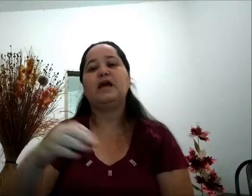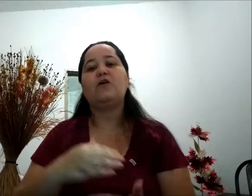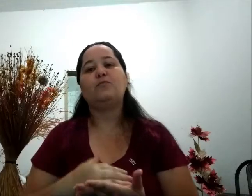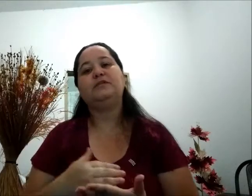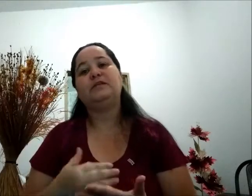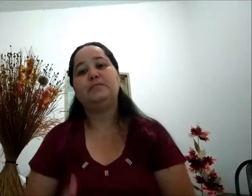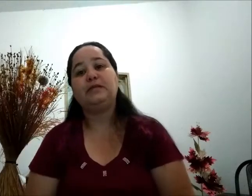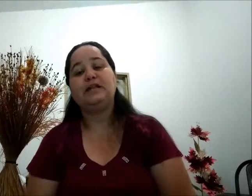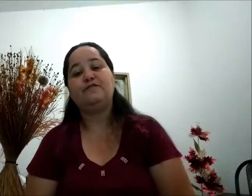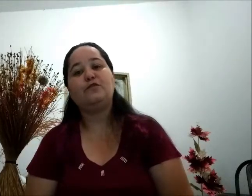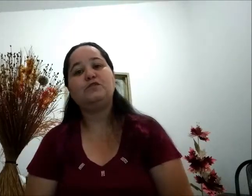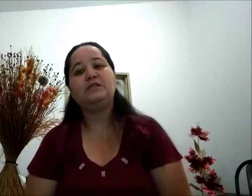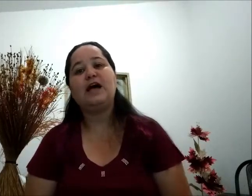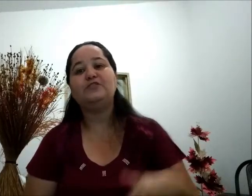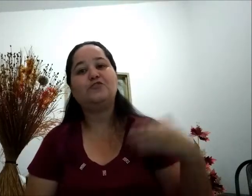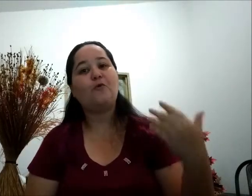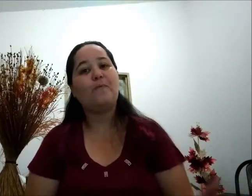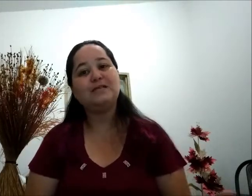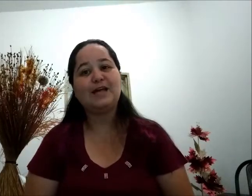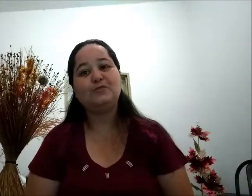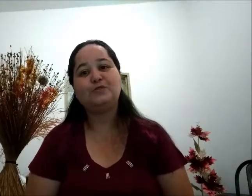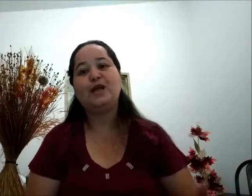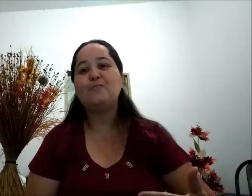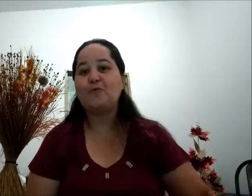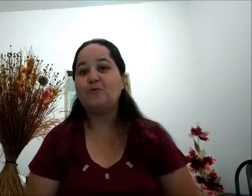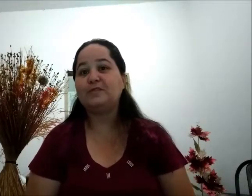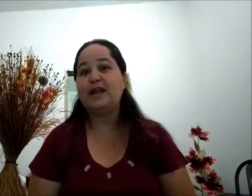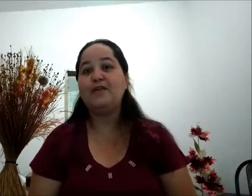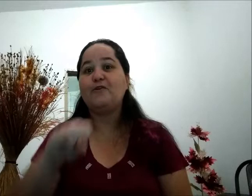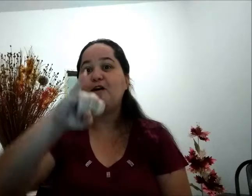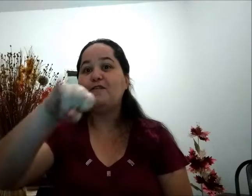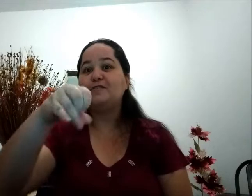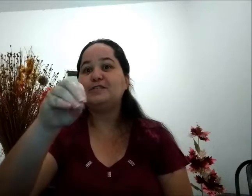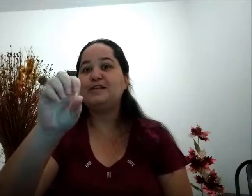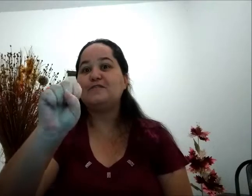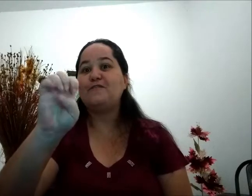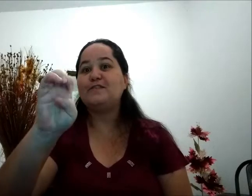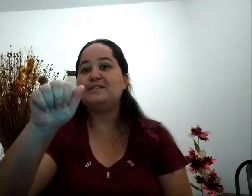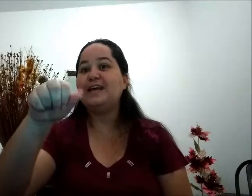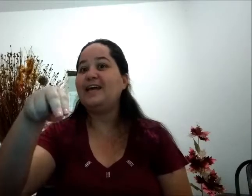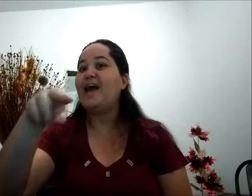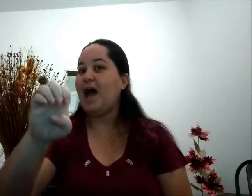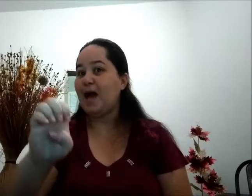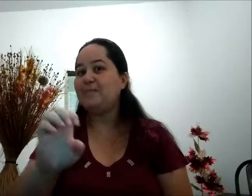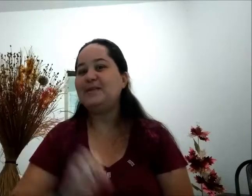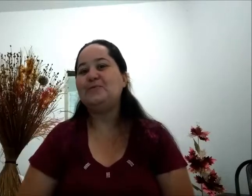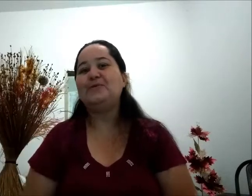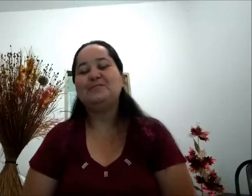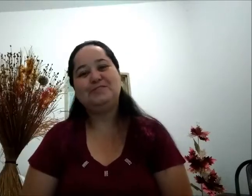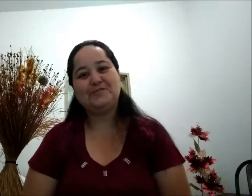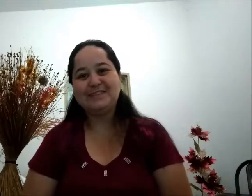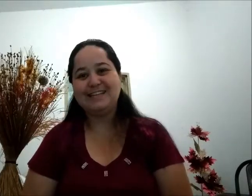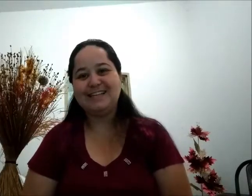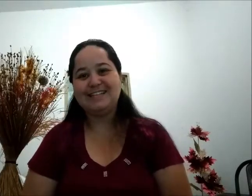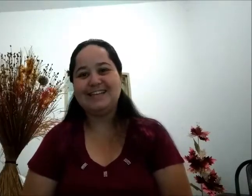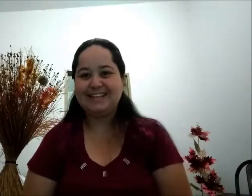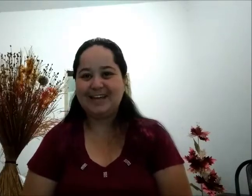com uma determinada velocidade, com o passar do tempo, com o treino, vocês vão fazer rapidão o nome de vocês, tá